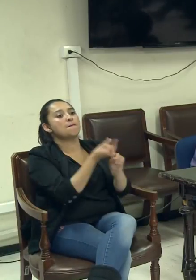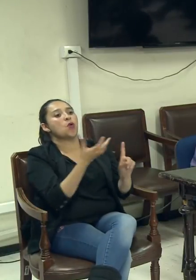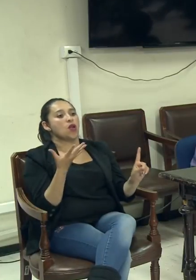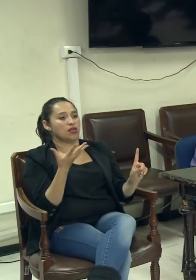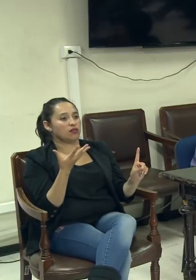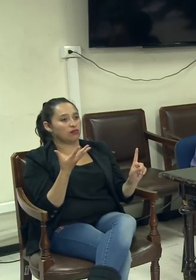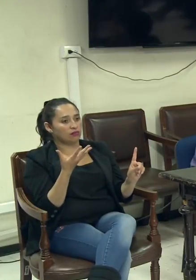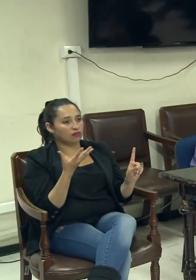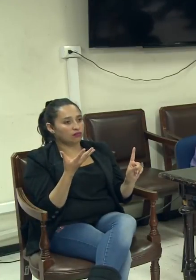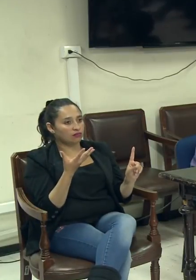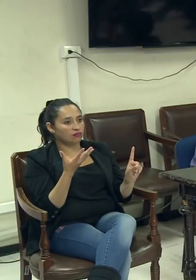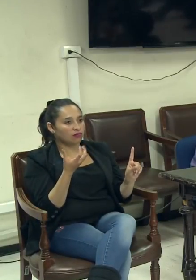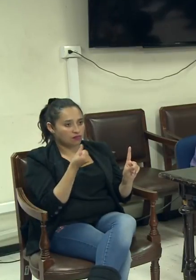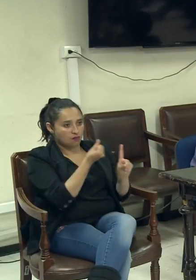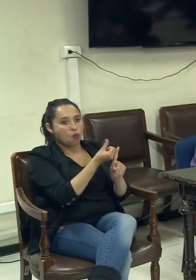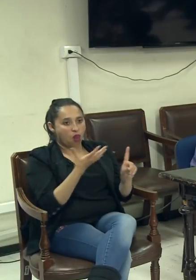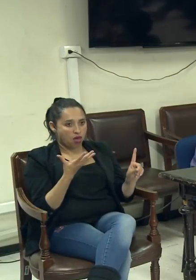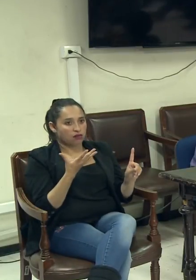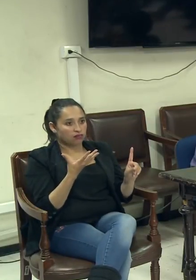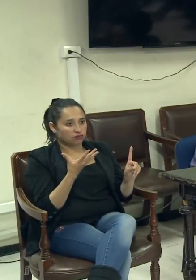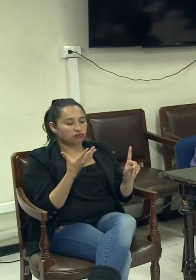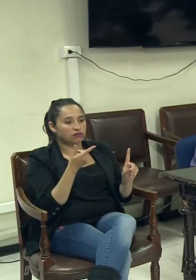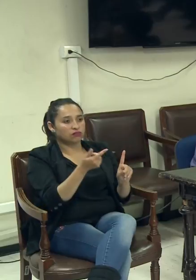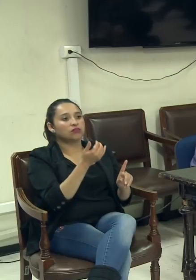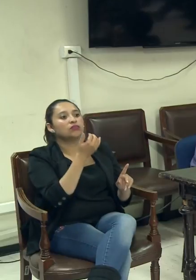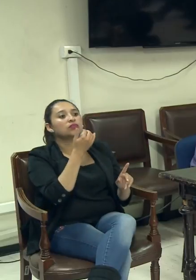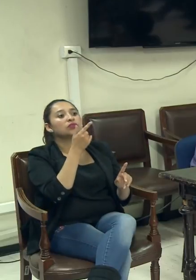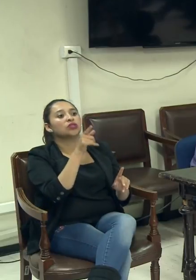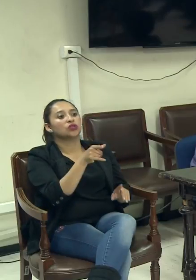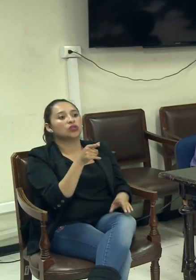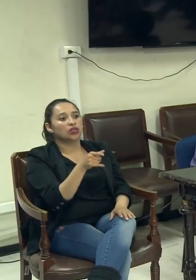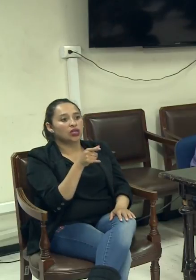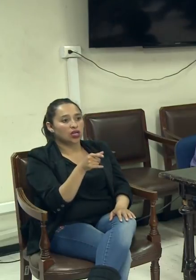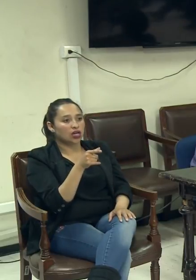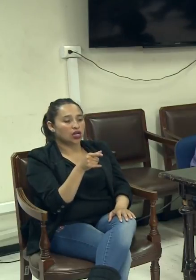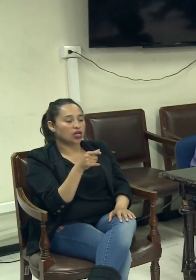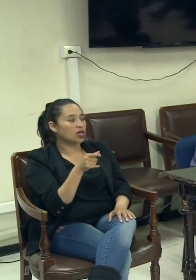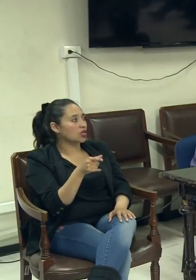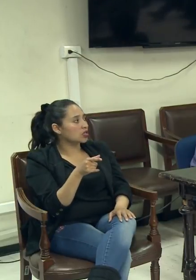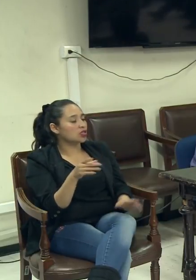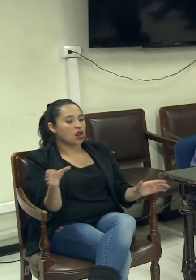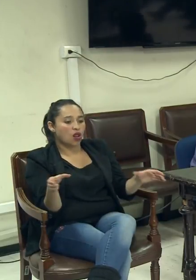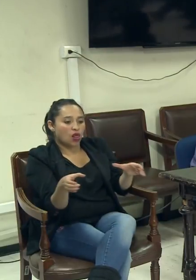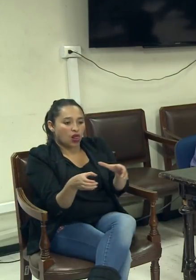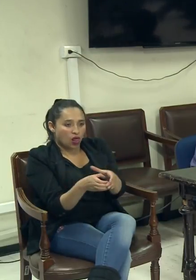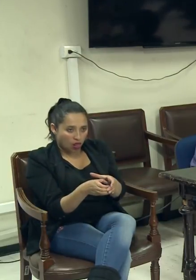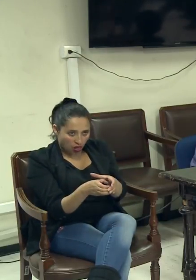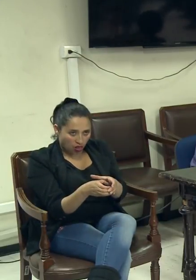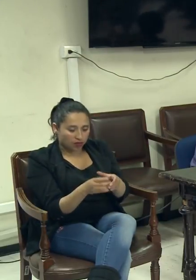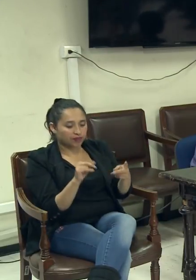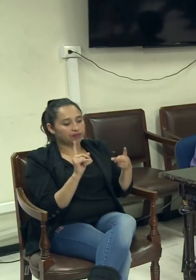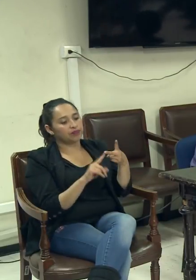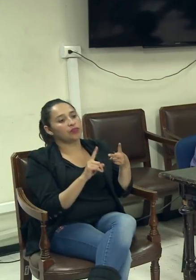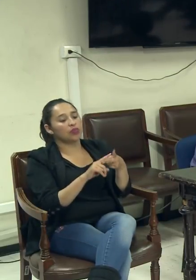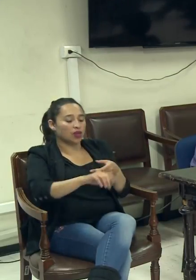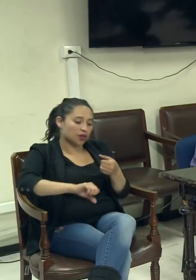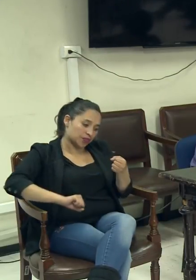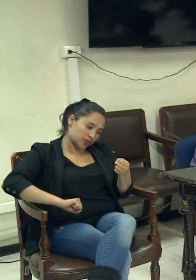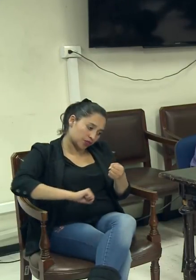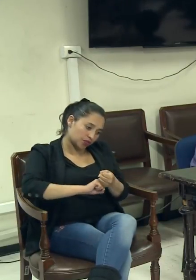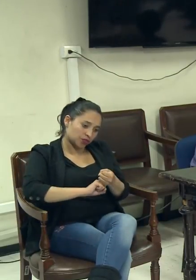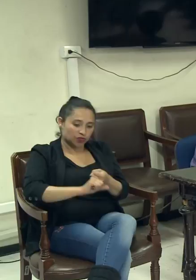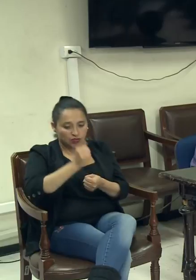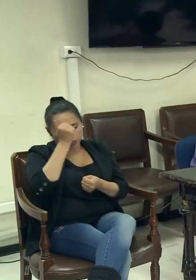Entonces, solo si tienes una población pequeña y si tienes el apoyo de otra maestra